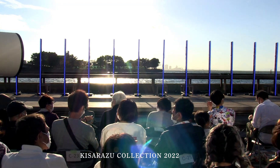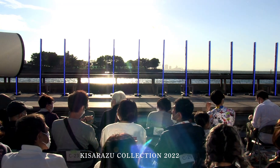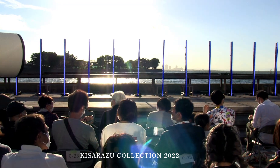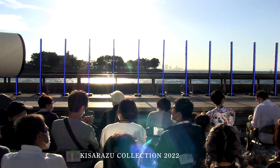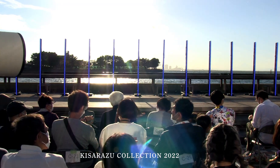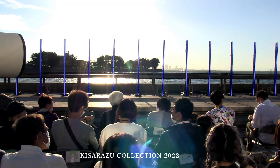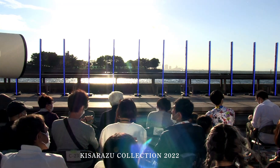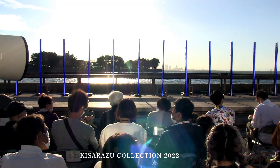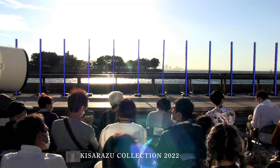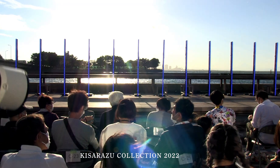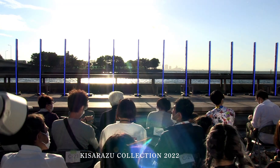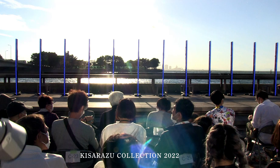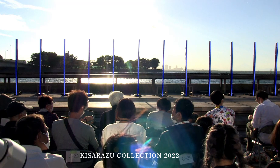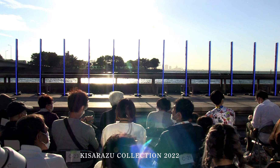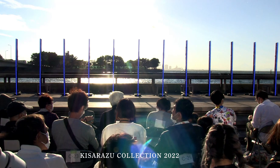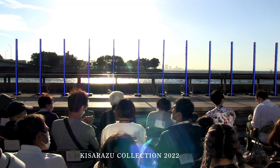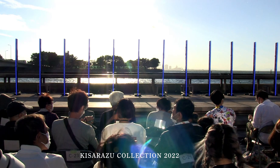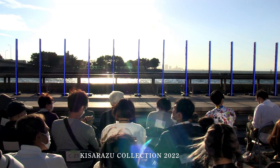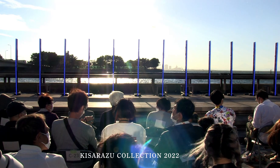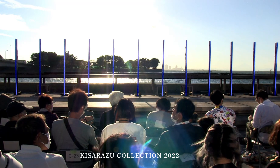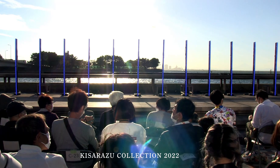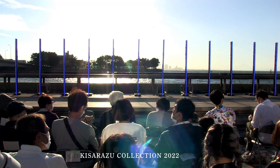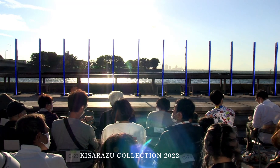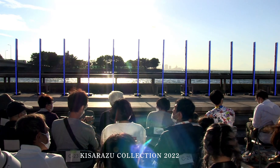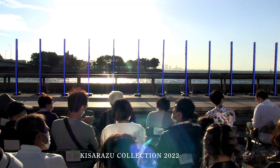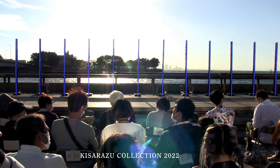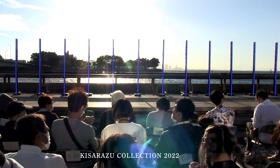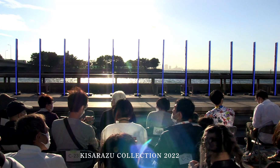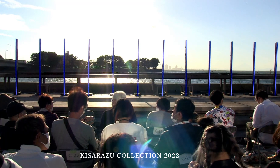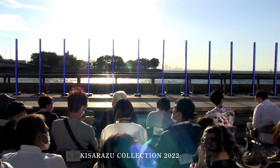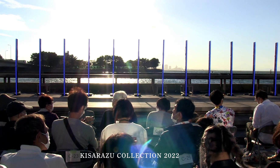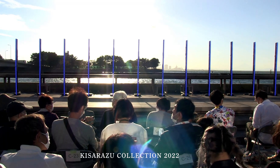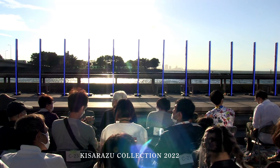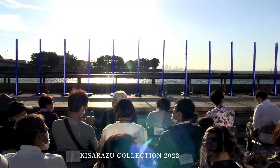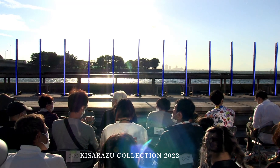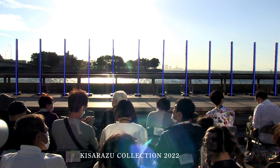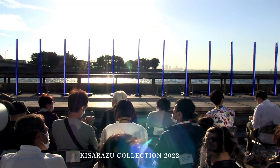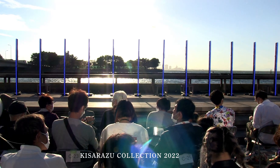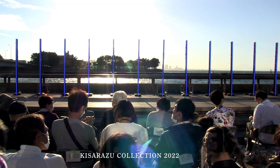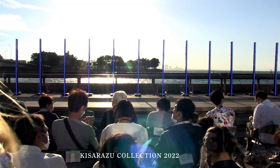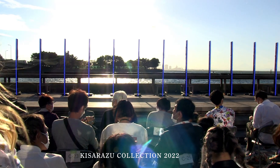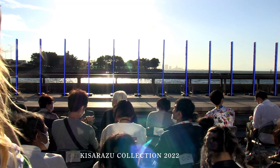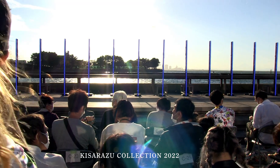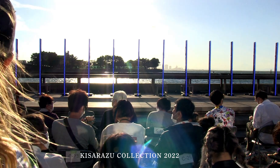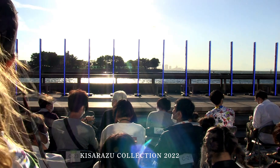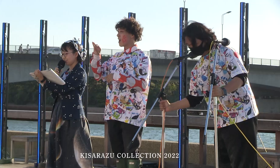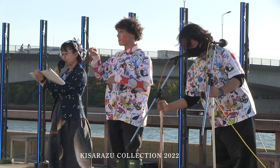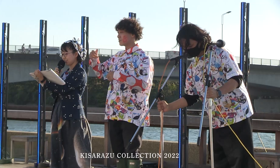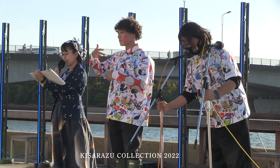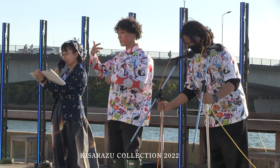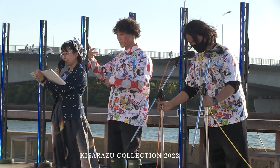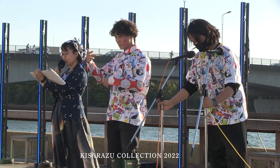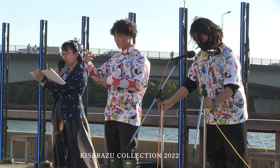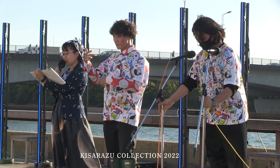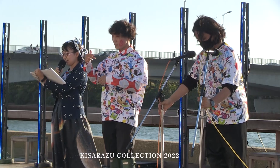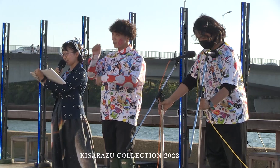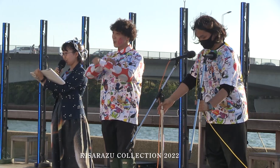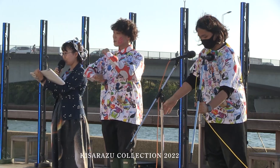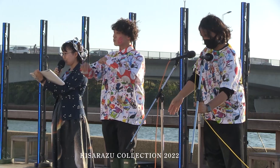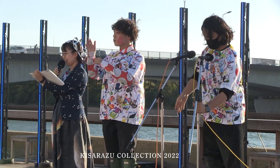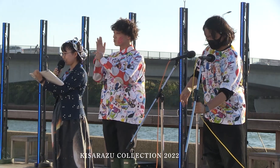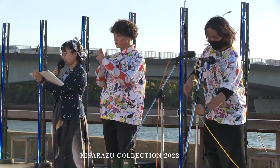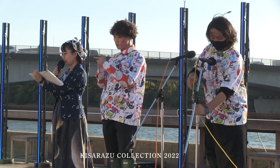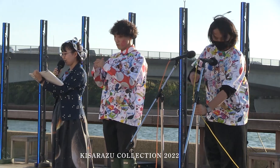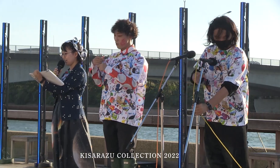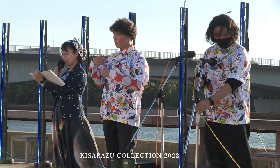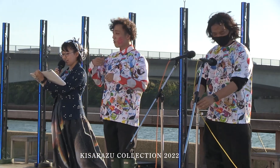失礼しました。これから始まるファッションショーは、木更津市を拠点として活動しているファッ